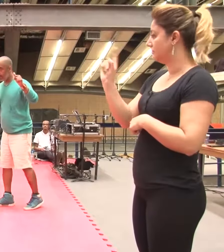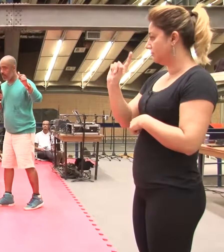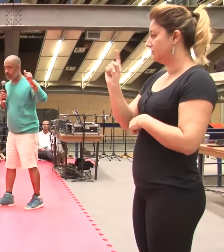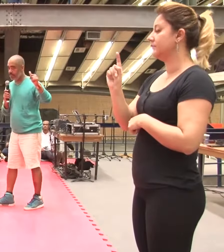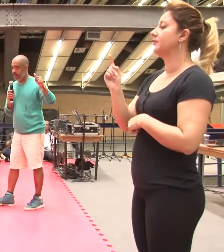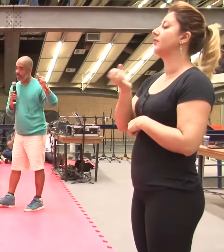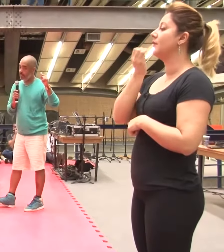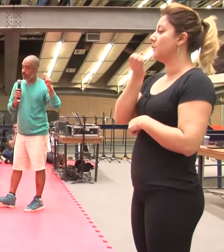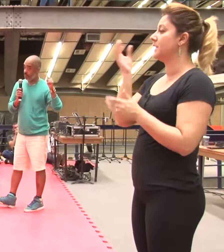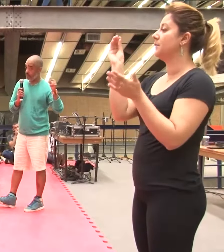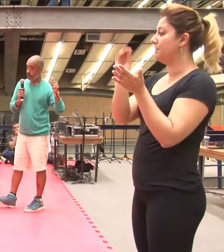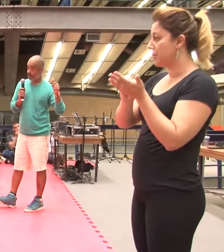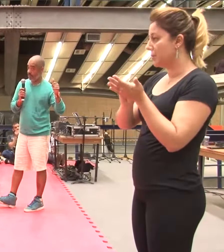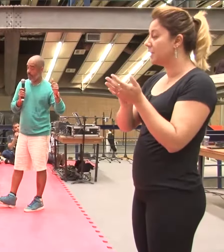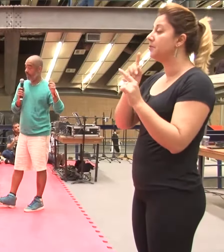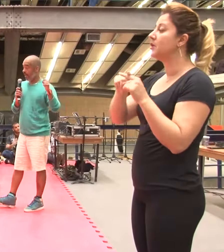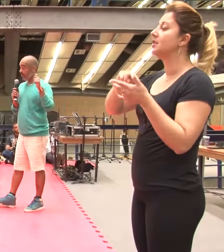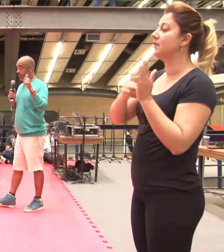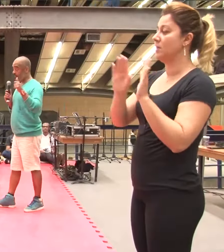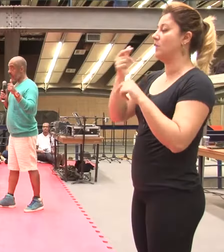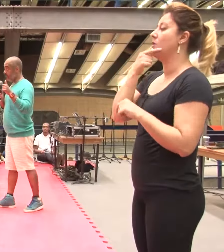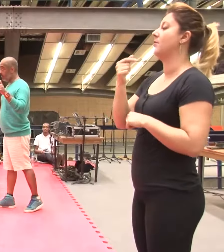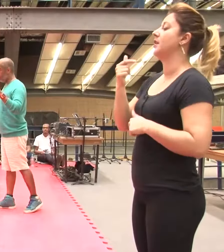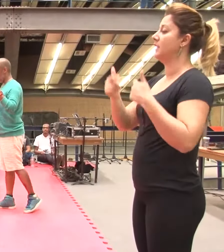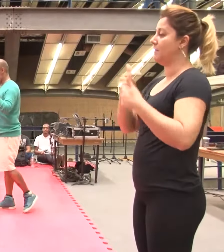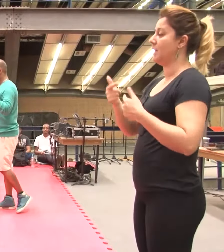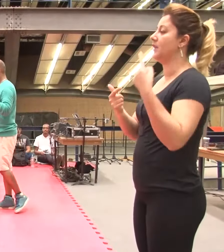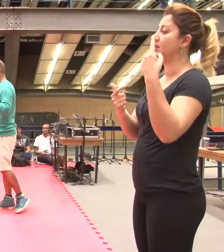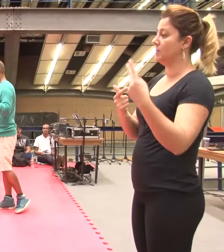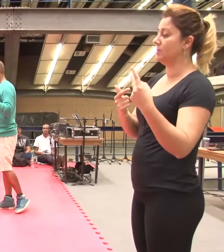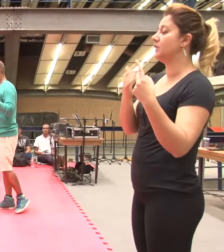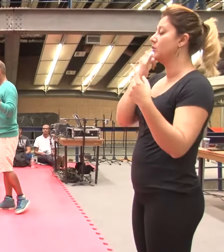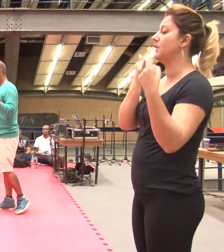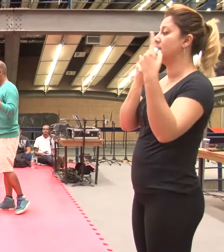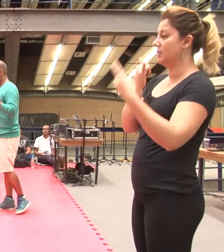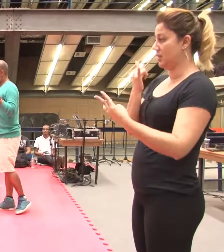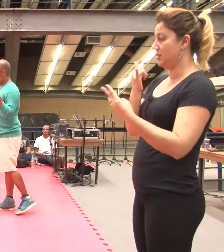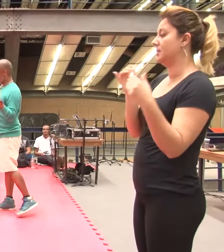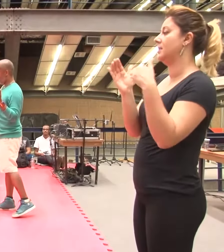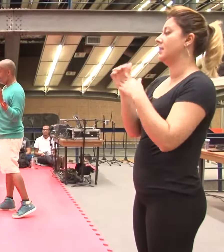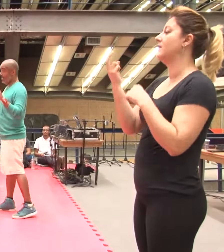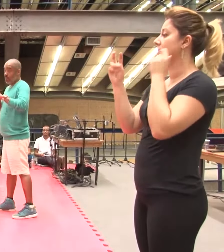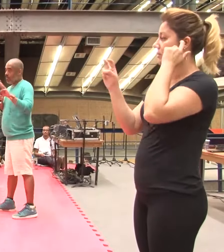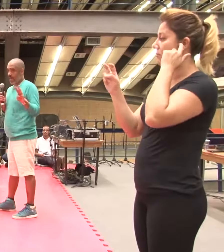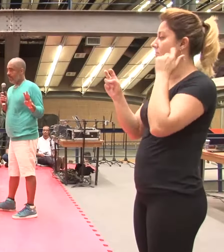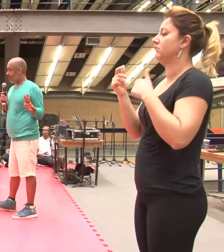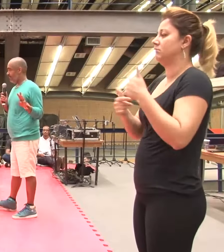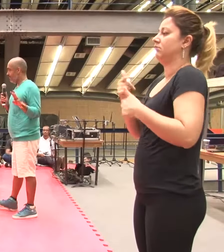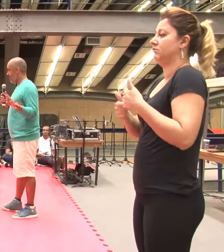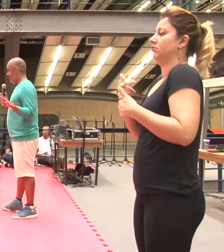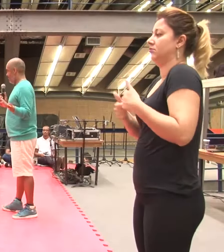nós temos, ele trabalha dos 12 aos 25, durante 13 anos, para um cara que